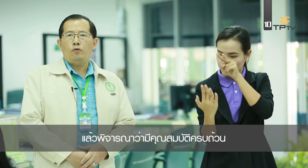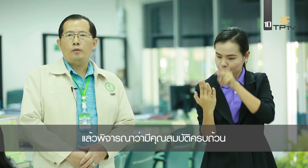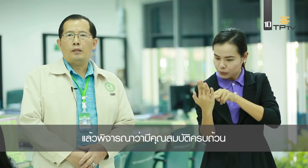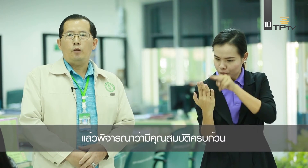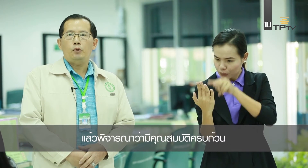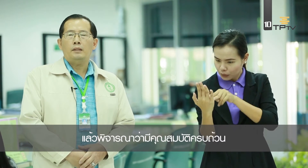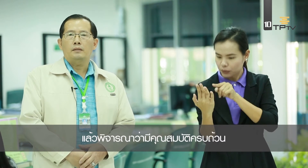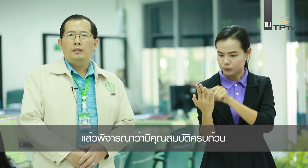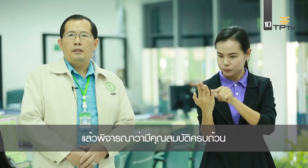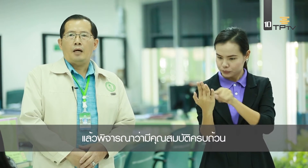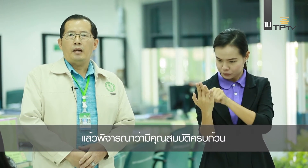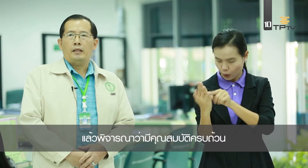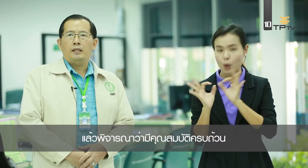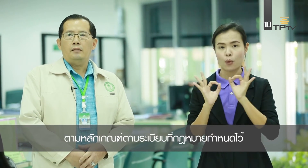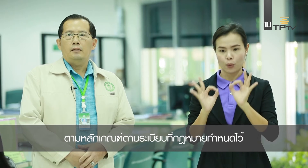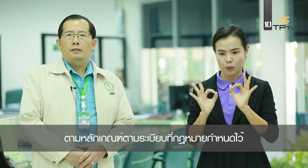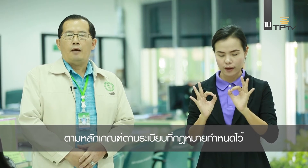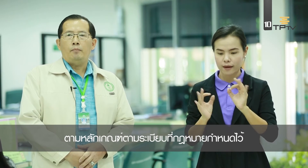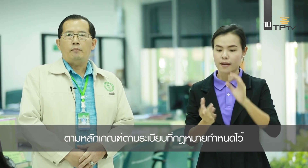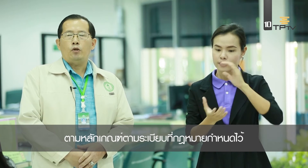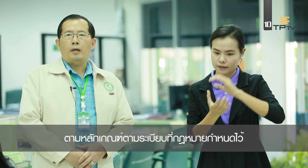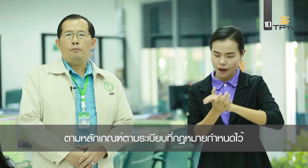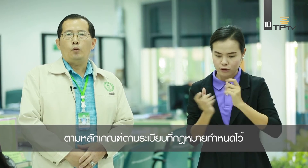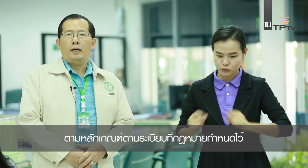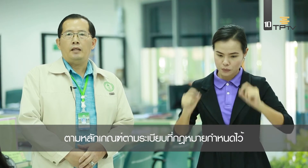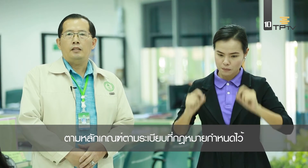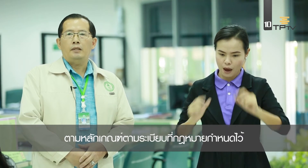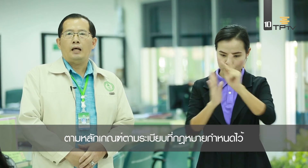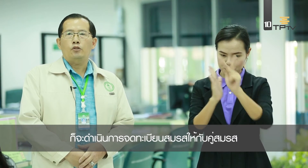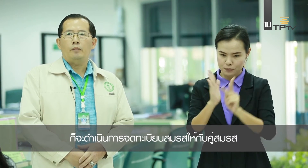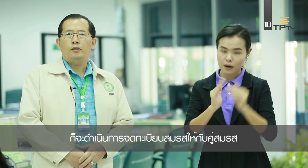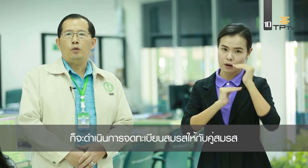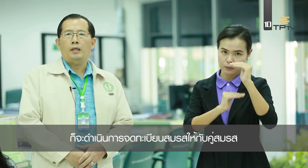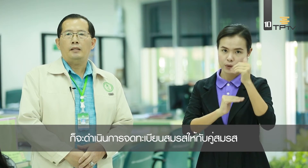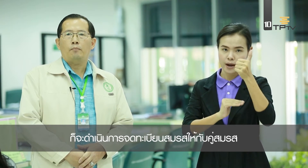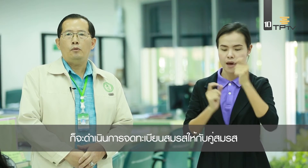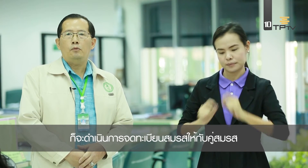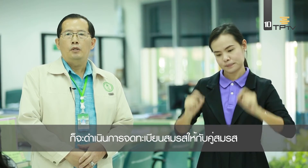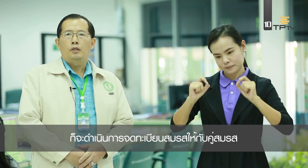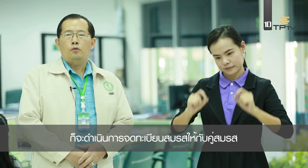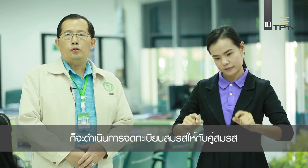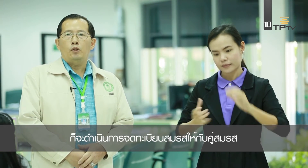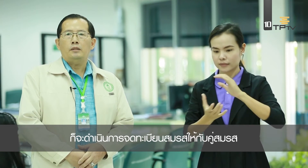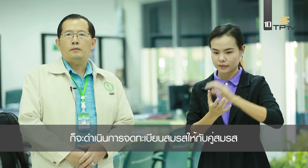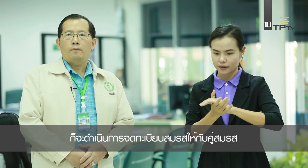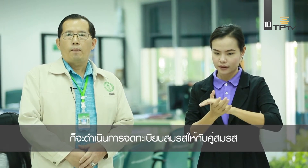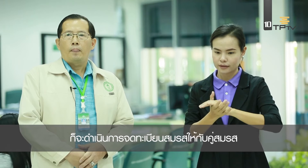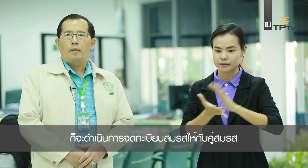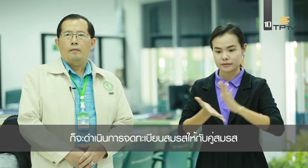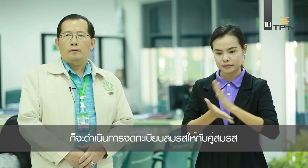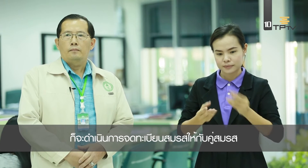พิจารณาว่ามีคุณสมบัติครบถ้วนตามหลักเกณฑ์ตามระเบียบที่กฎหมายกำหนดไว้ก็จะดำเนินการจดทะเบียนสมรสให้กับคู่สมร